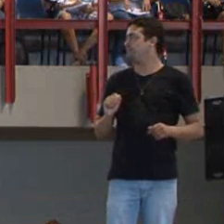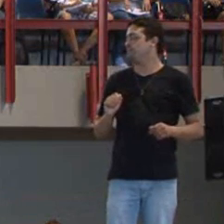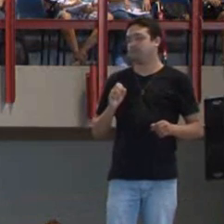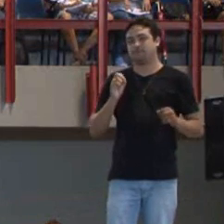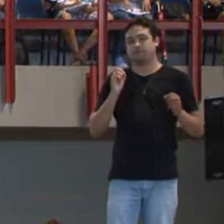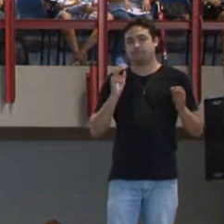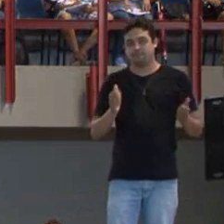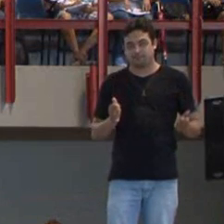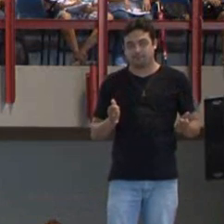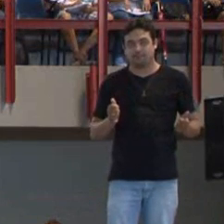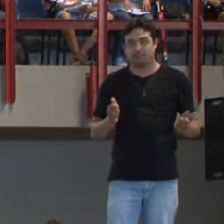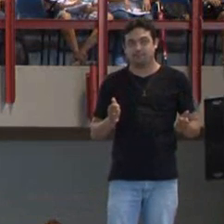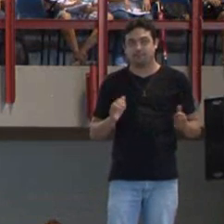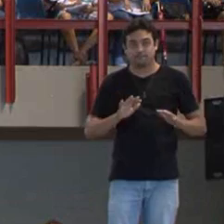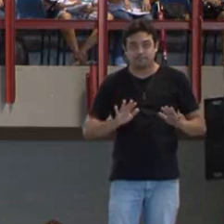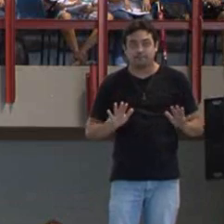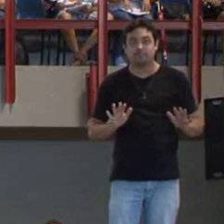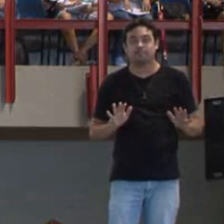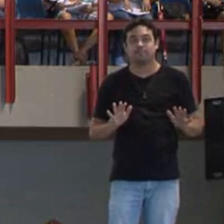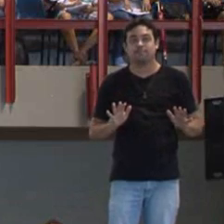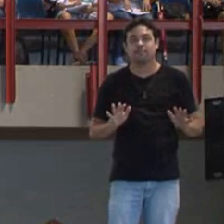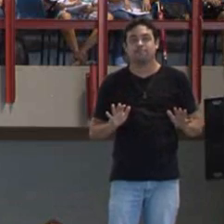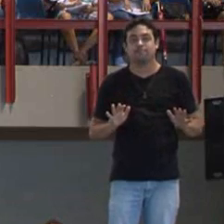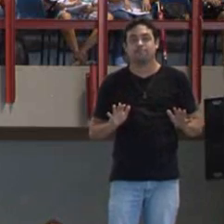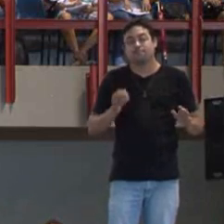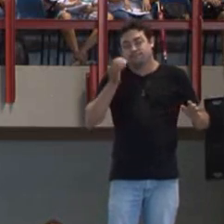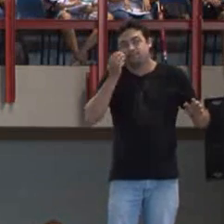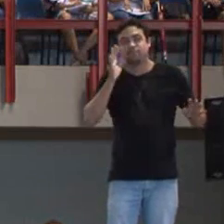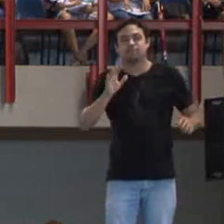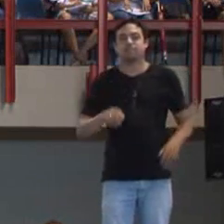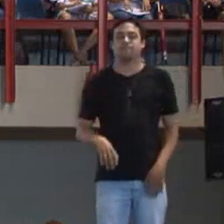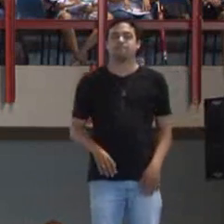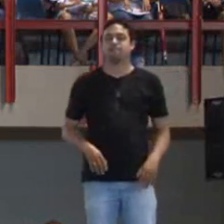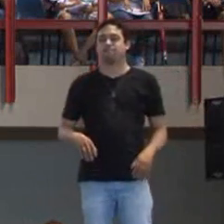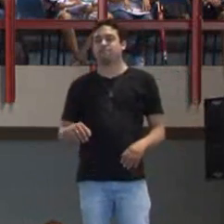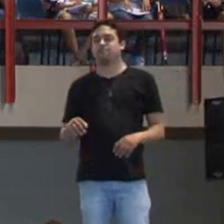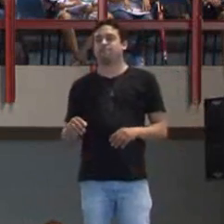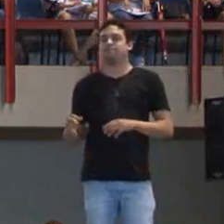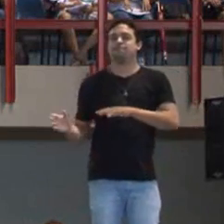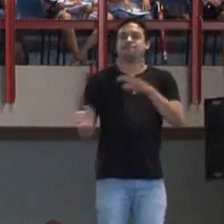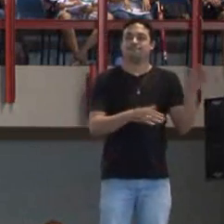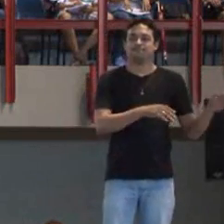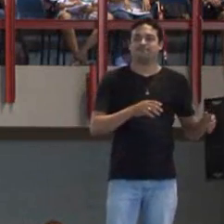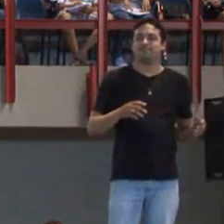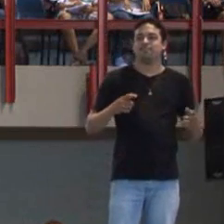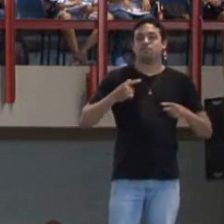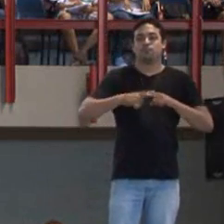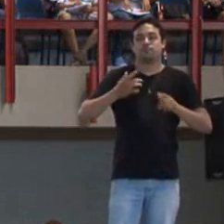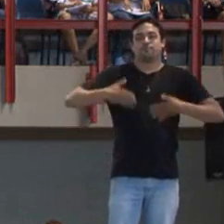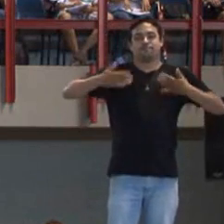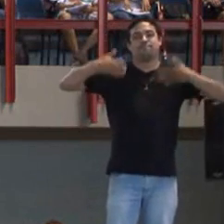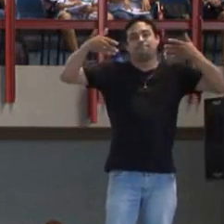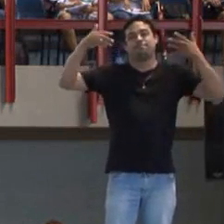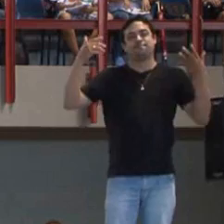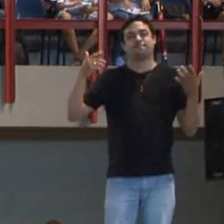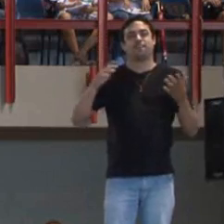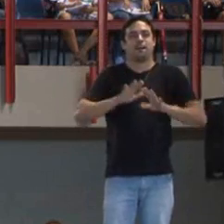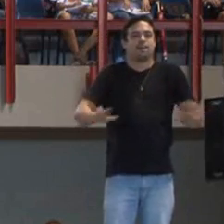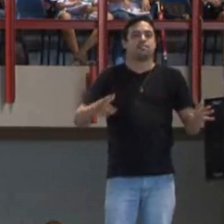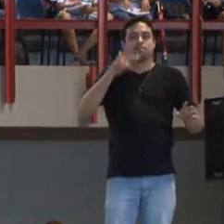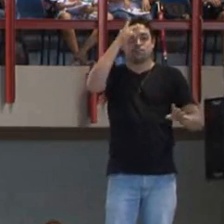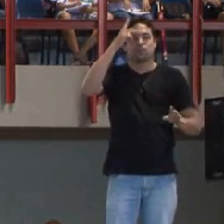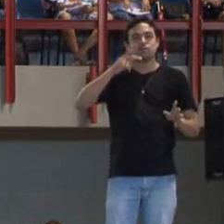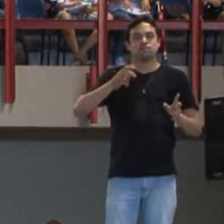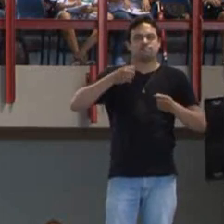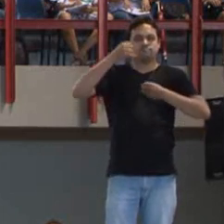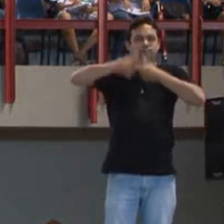Tá bom? Assim? Vou tentar. Vamos lá. É que eu me empolgo, não se preocupe, é coisa de quem se empolga em